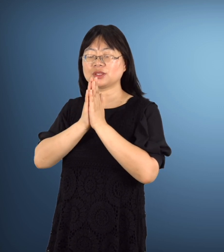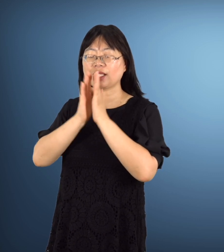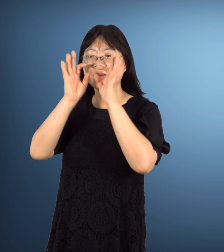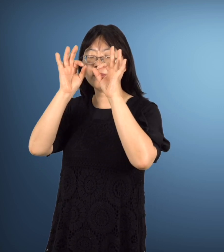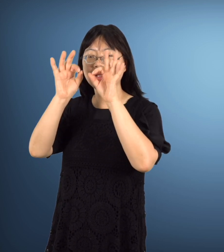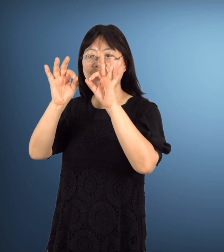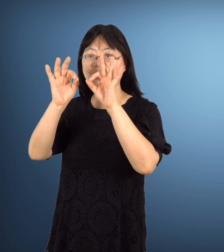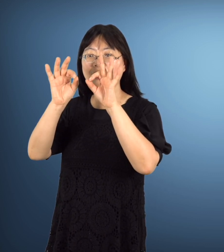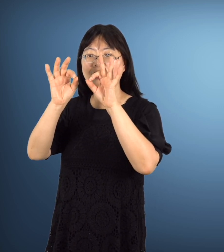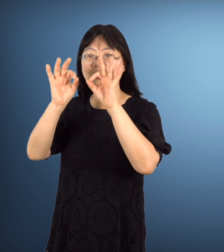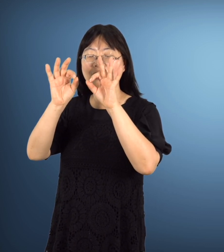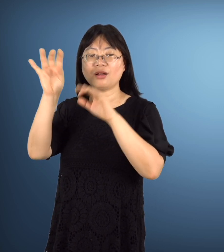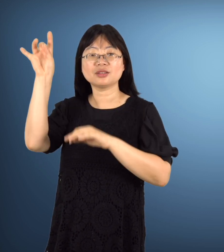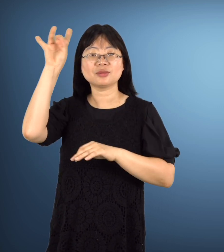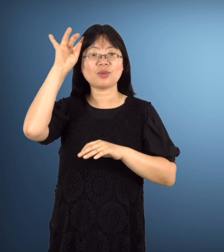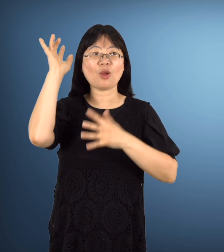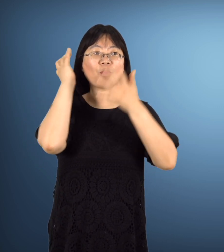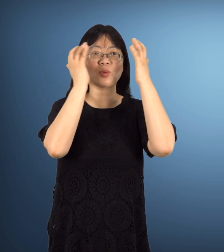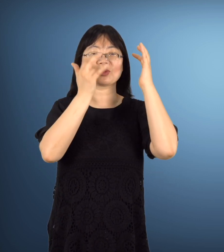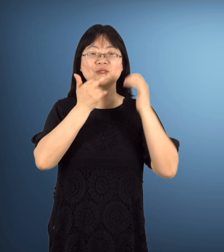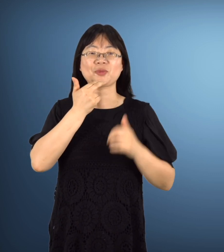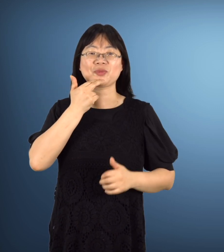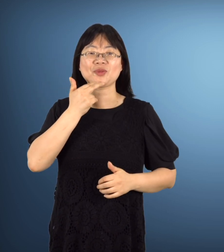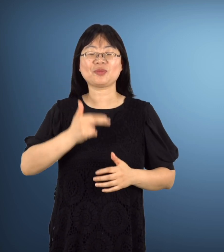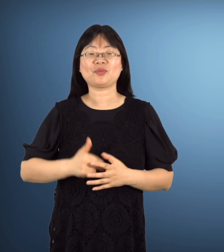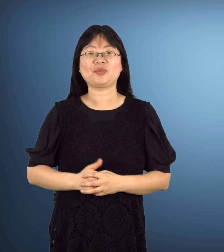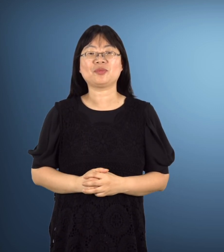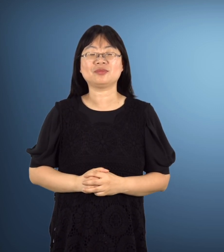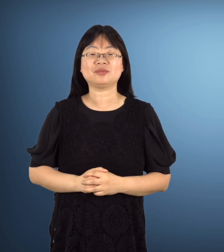해보면 의외로 또 복잡하지도 않아요.